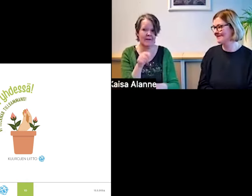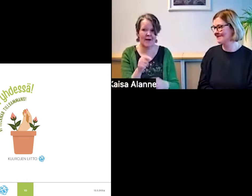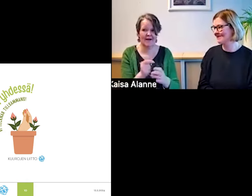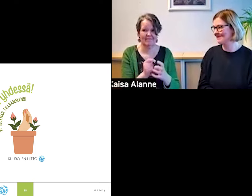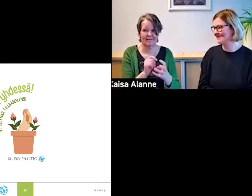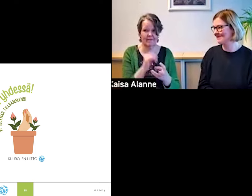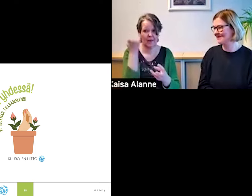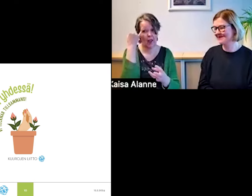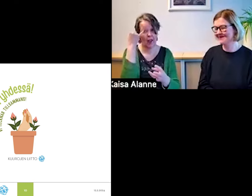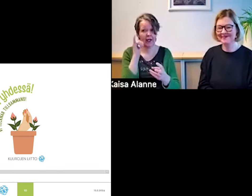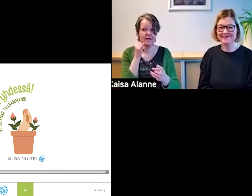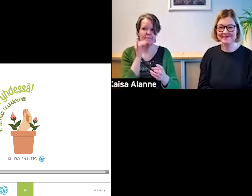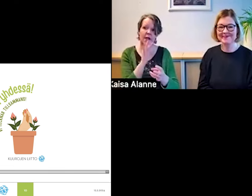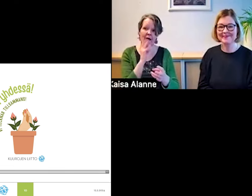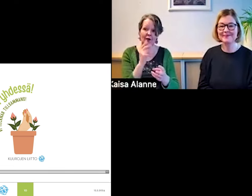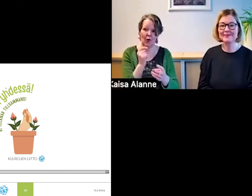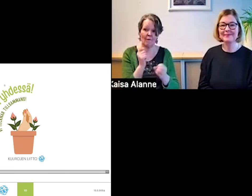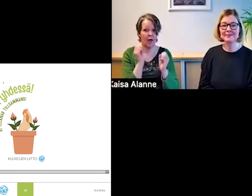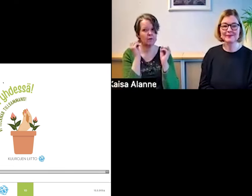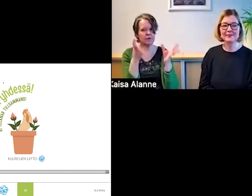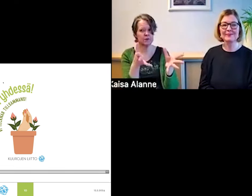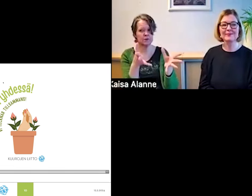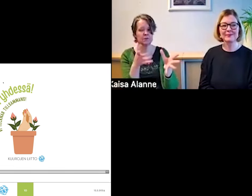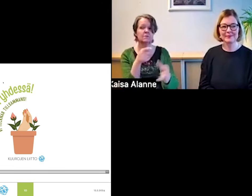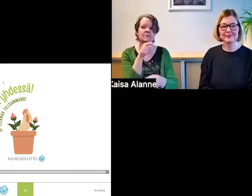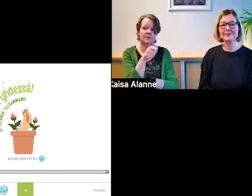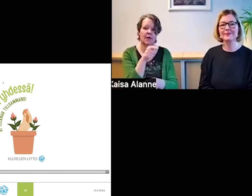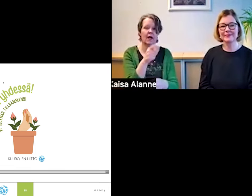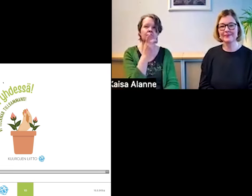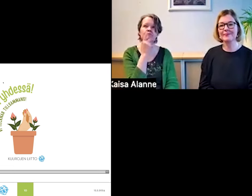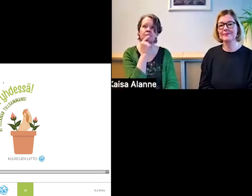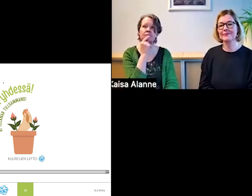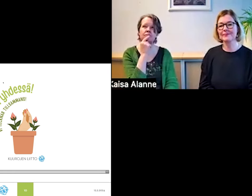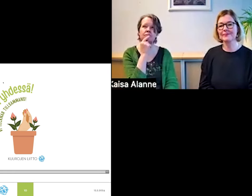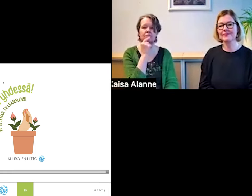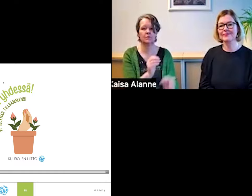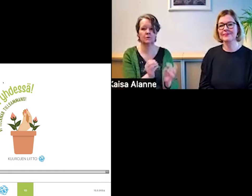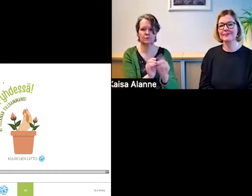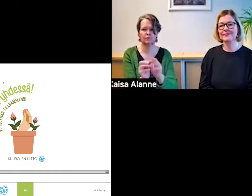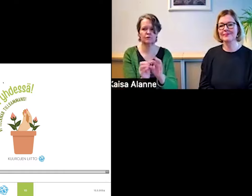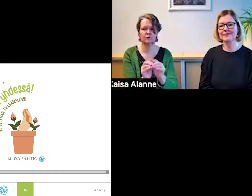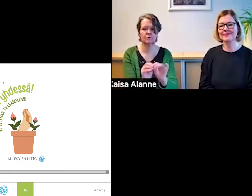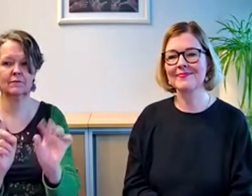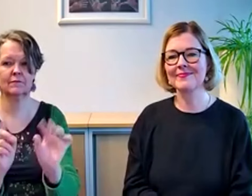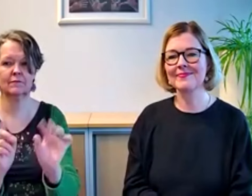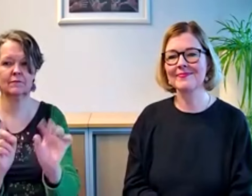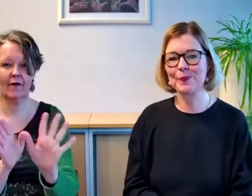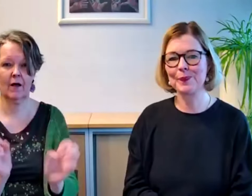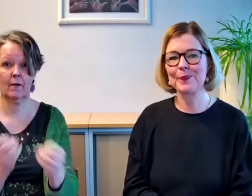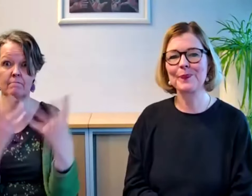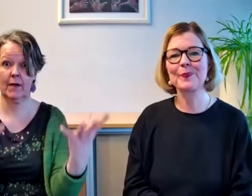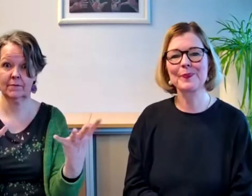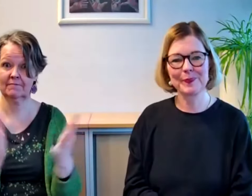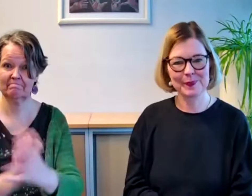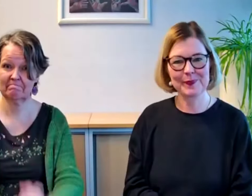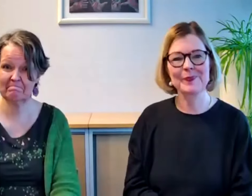Ja kiitoksia Heidille tästä ihanasta ideasta. Mä vaan viitoin ja kerroin, että mitä mä oon ajatellut, että tämä Viitotaan yhdessä -kampanja voisi